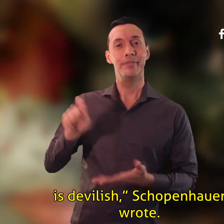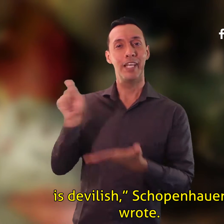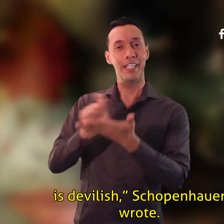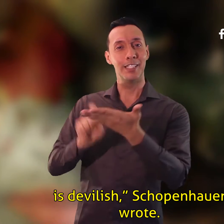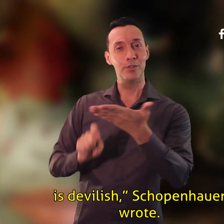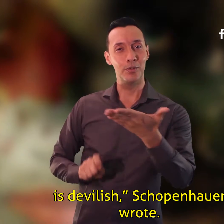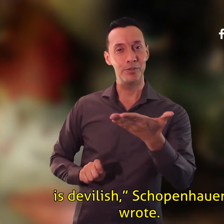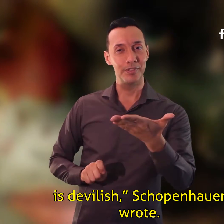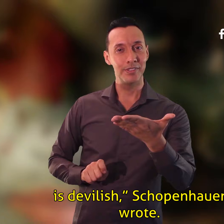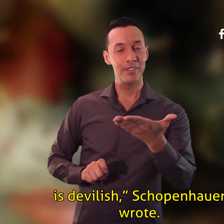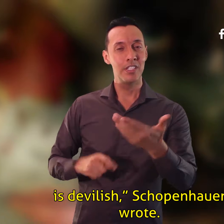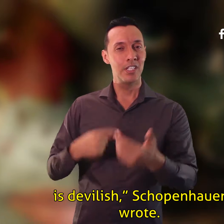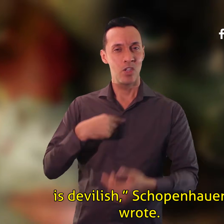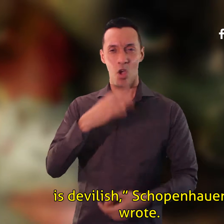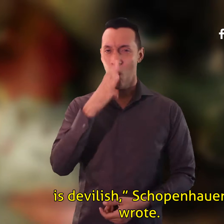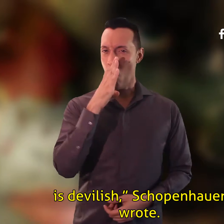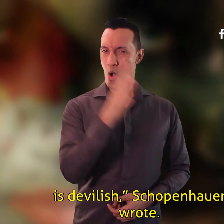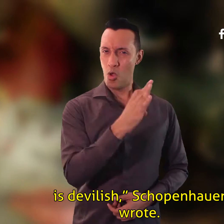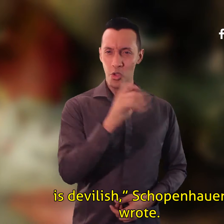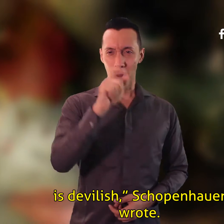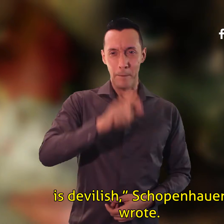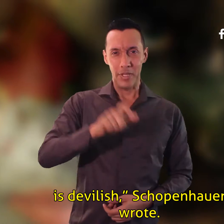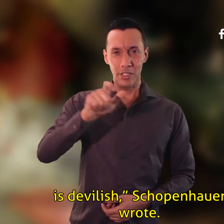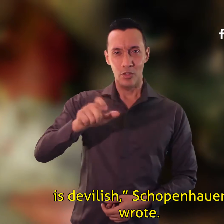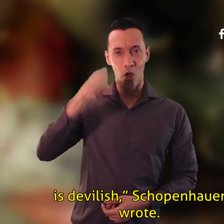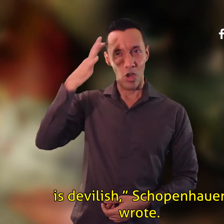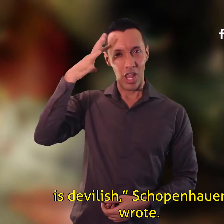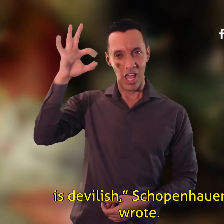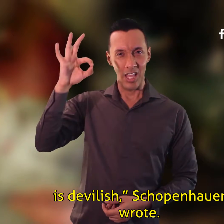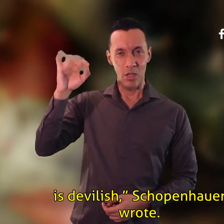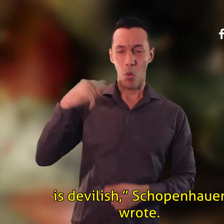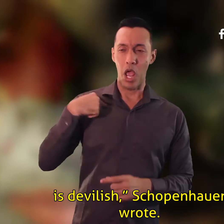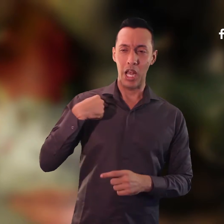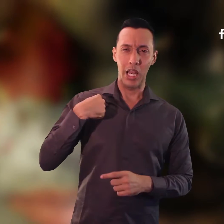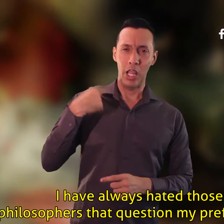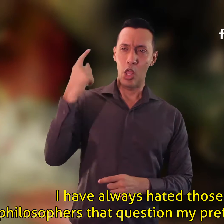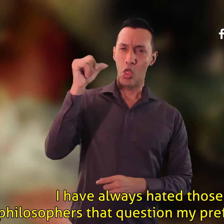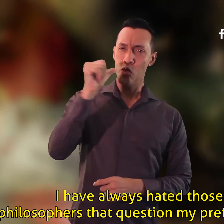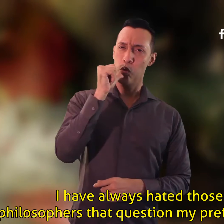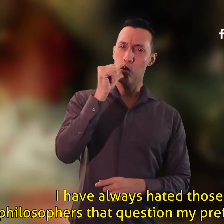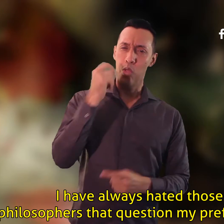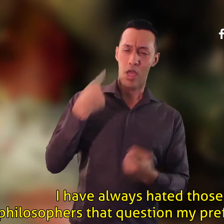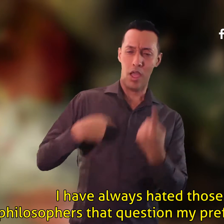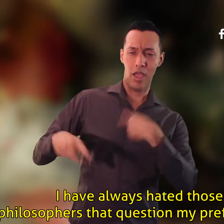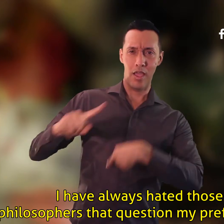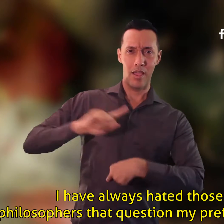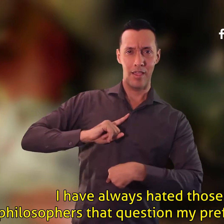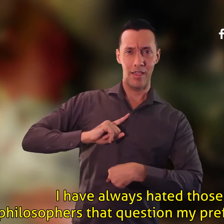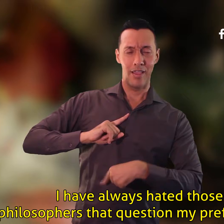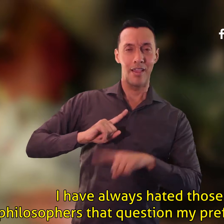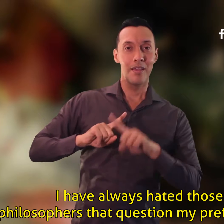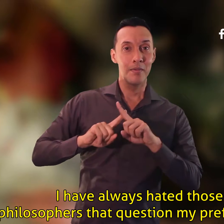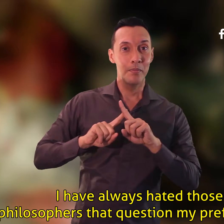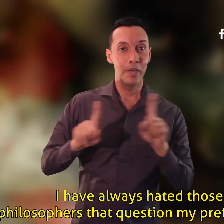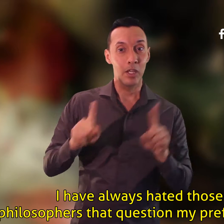demoníaco escribió scope en jaguar siempre he odiado a los filósofos que cuestionan mis